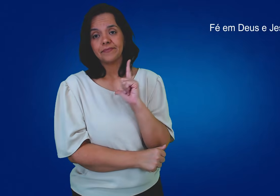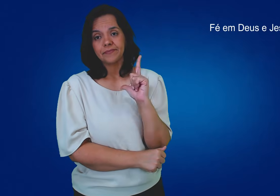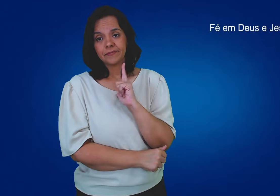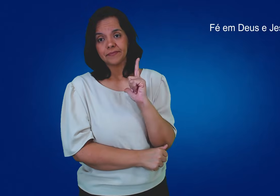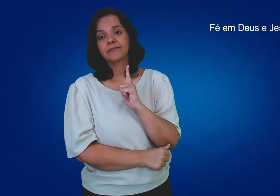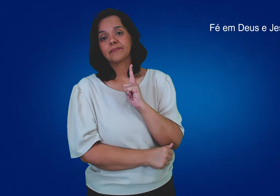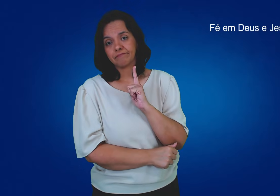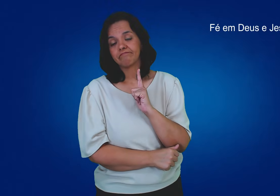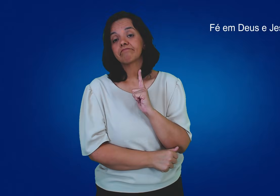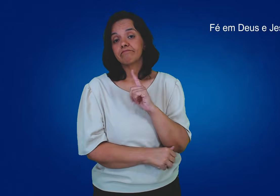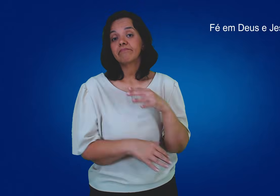Aprendam a ter fé.